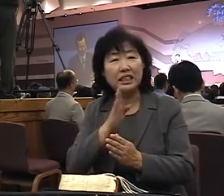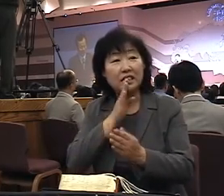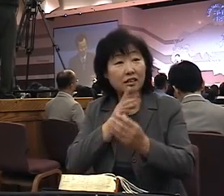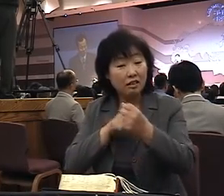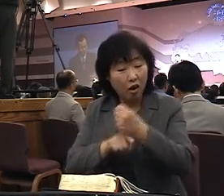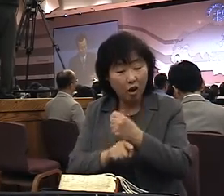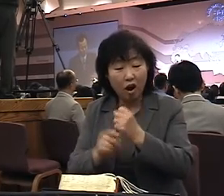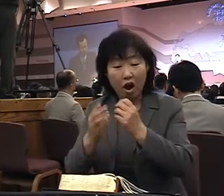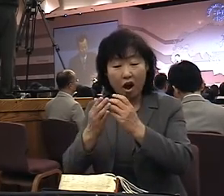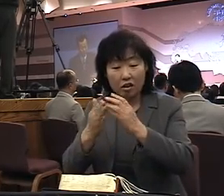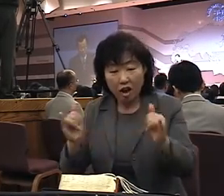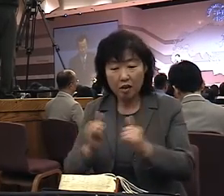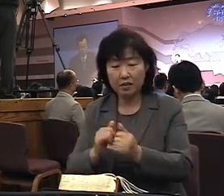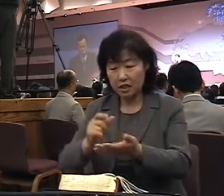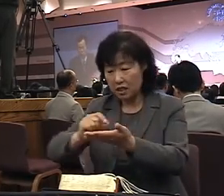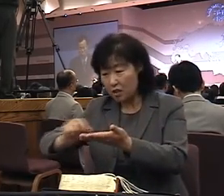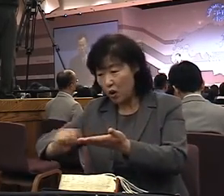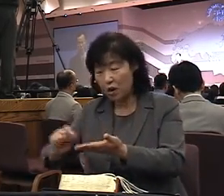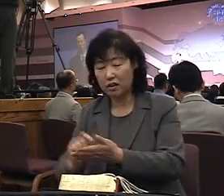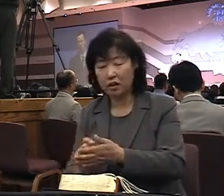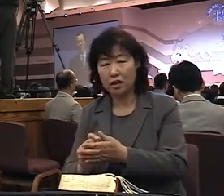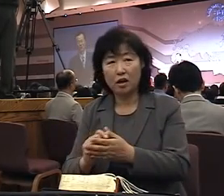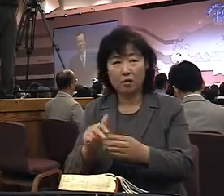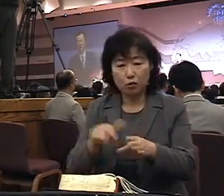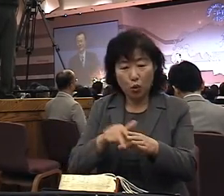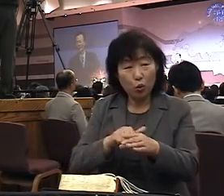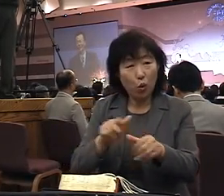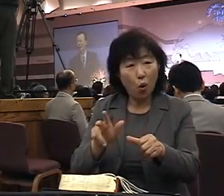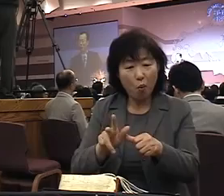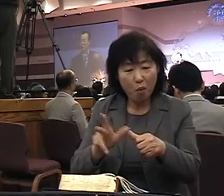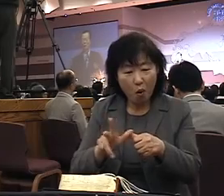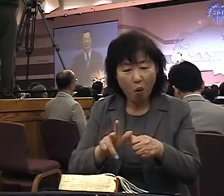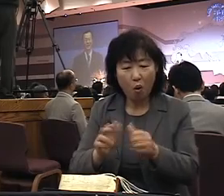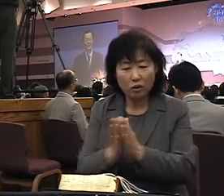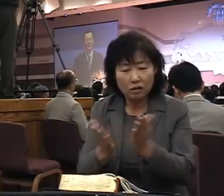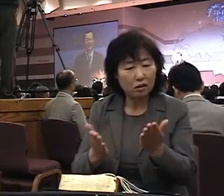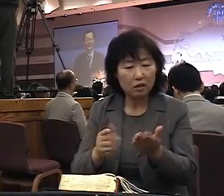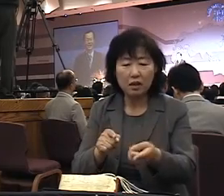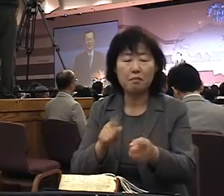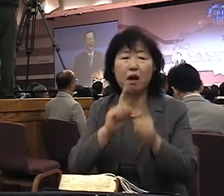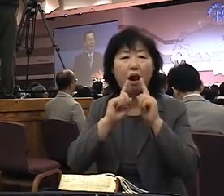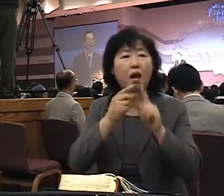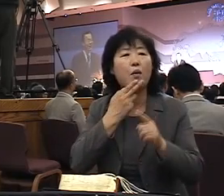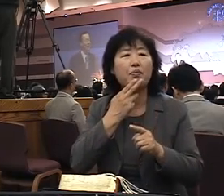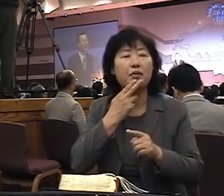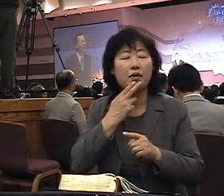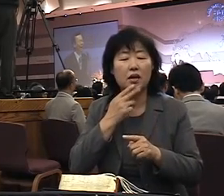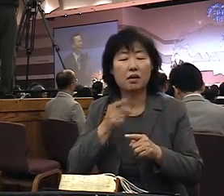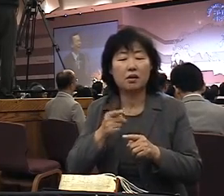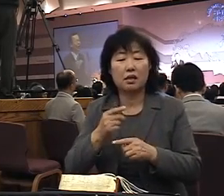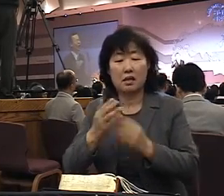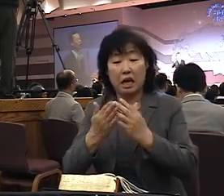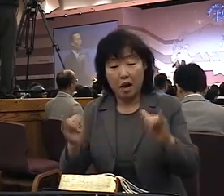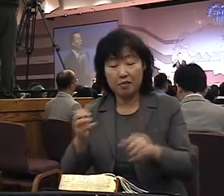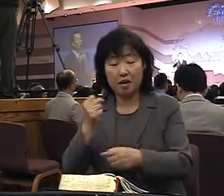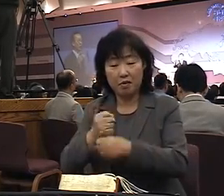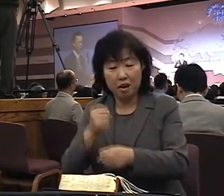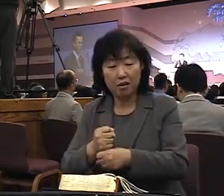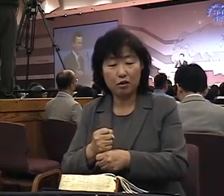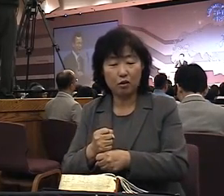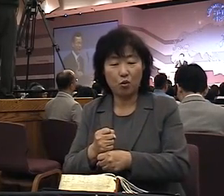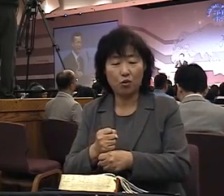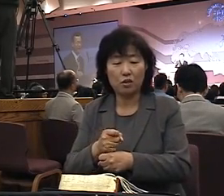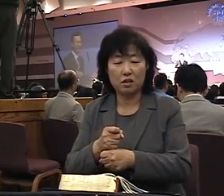왜냐하면 사람들이 쓴 무슨 종교 서적이었다면 이런 말 없습니다. 사람들이 만들어내는